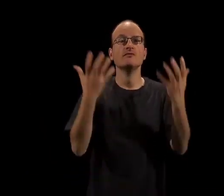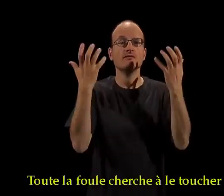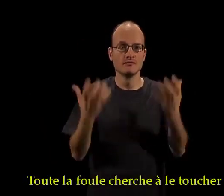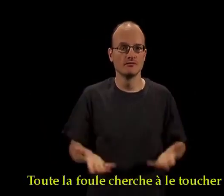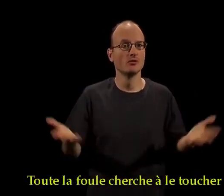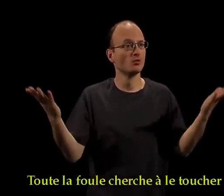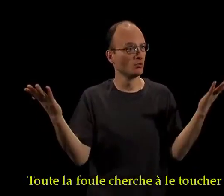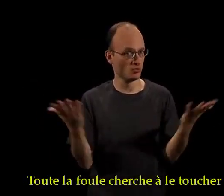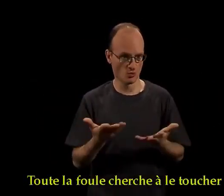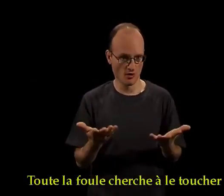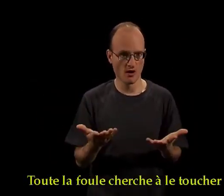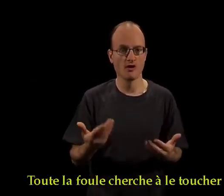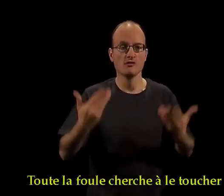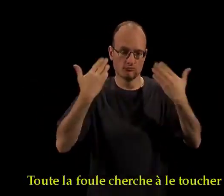Toute la foule cherche à le toucher,